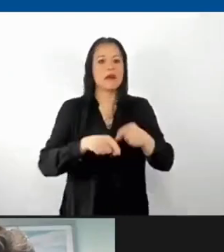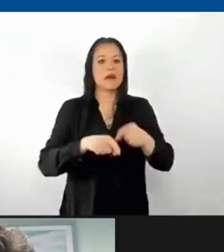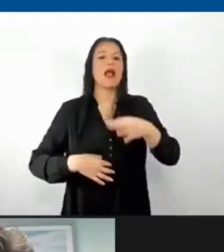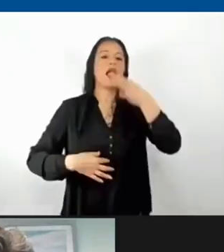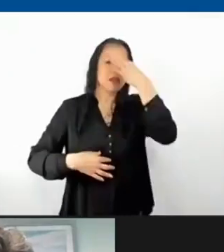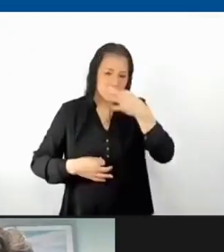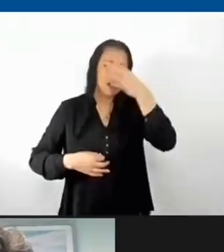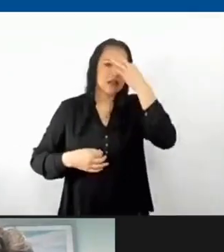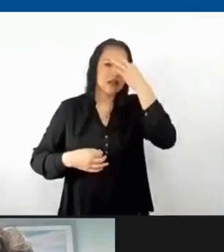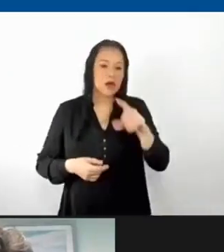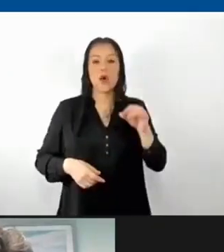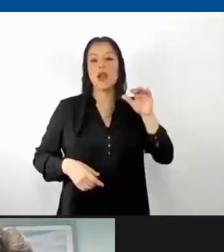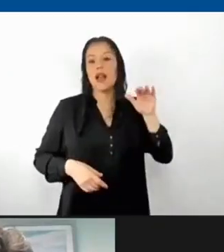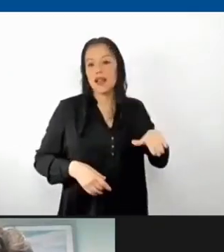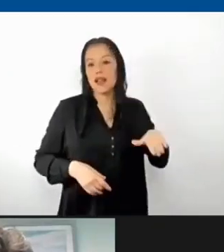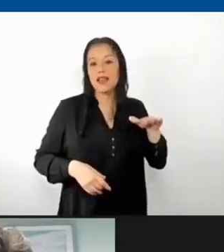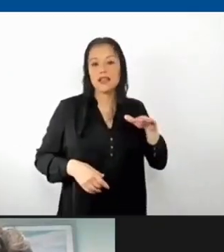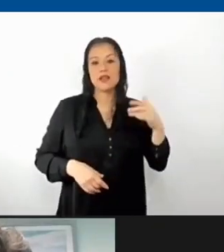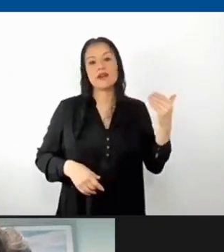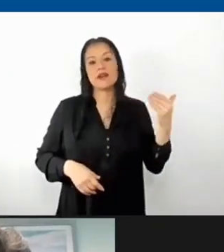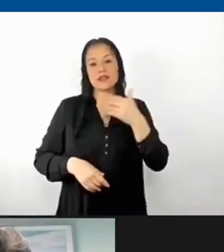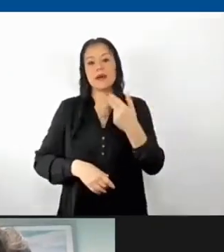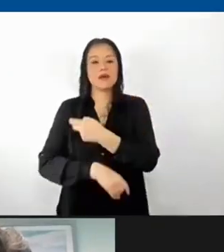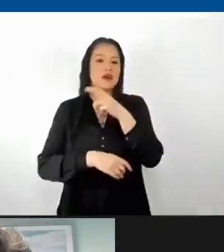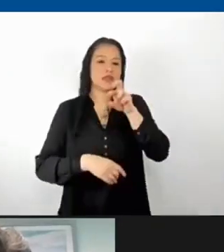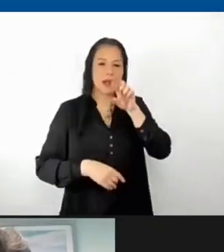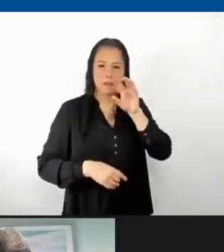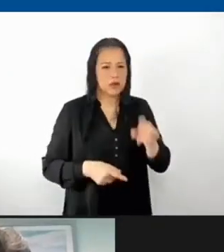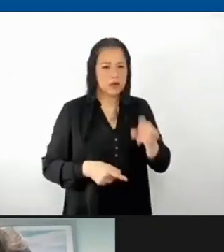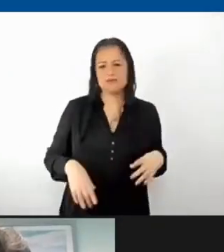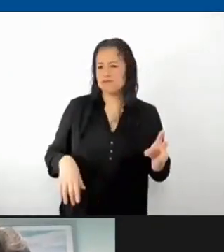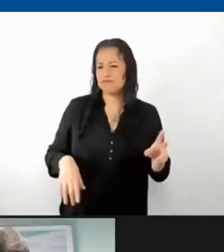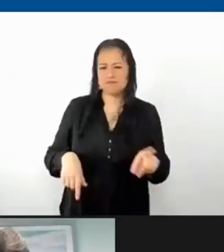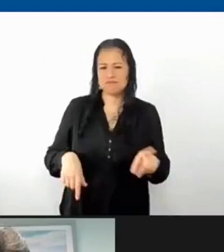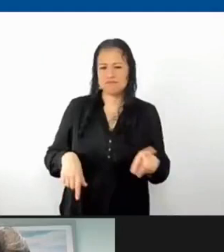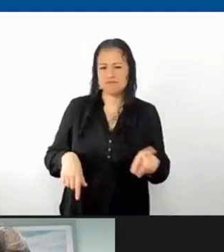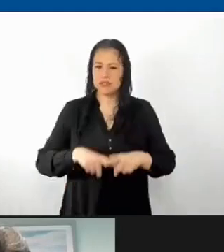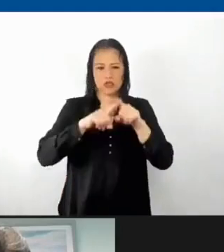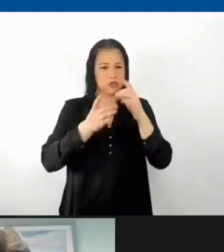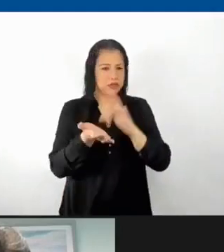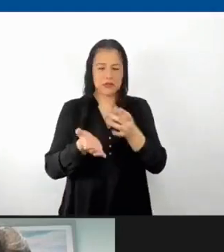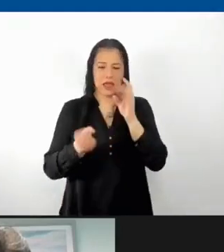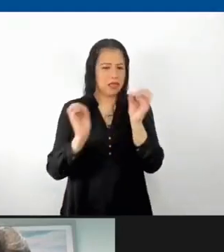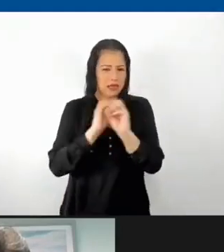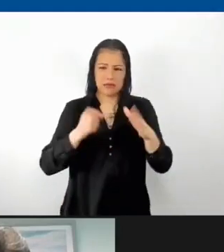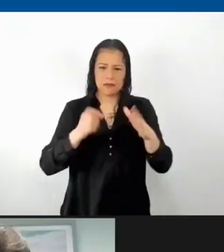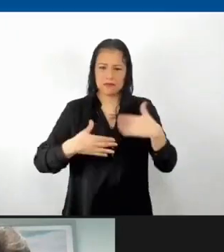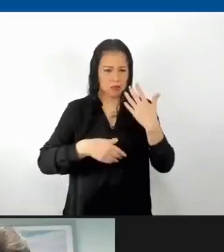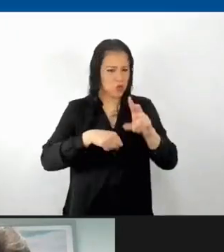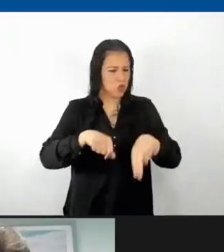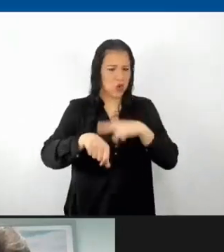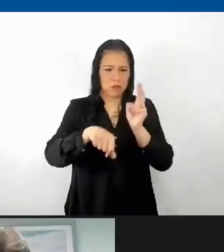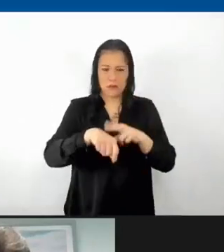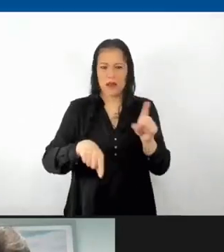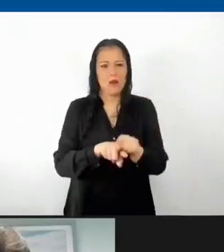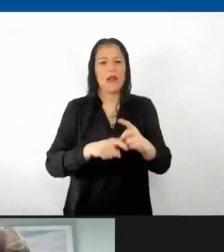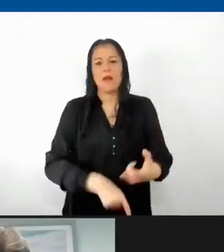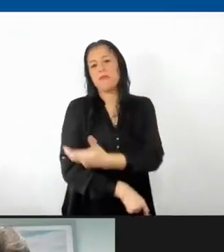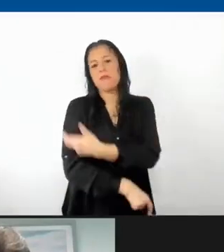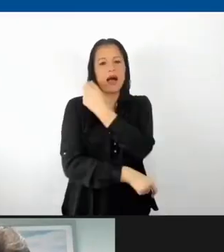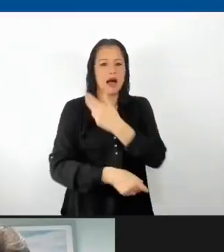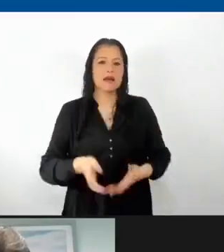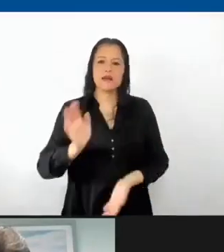el niñito que se va a vacunar contra la polio. No, no, no, no hay que suspender ninguna medicina, todo va igual, va y se vacuna y regresa